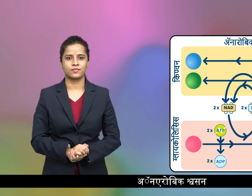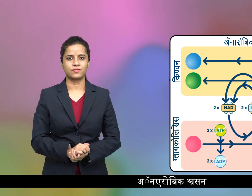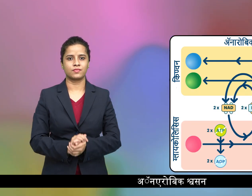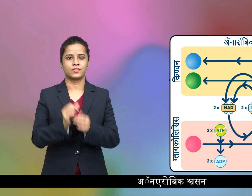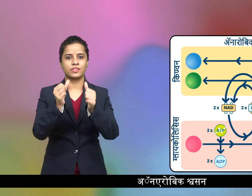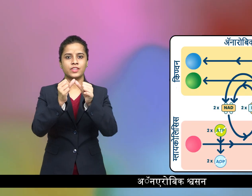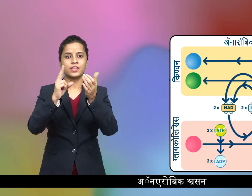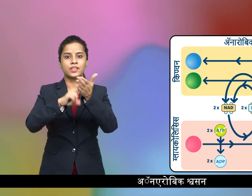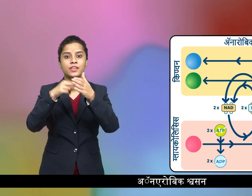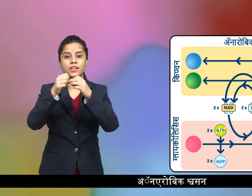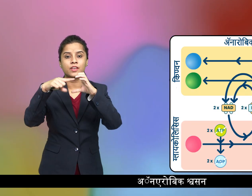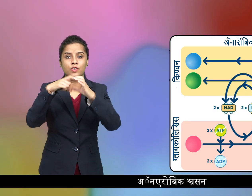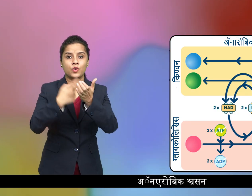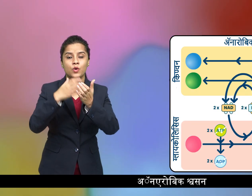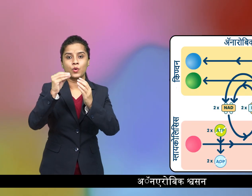ॲनारोबिक श्वसन,